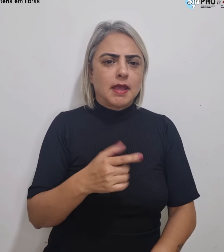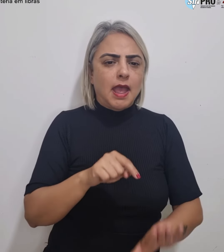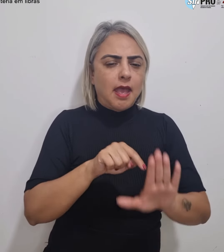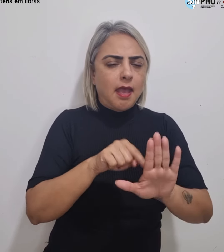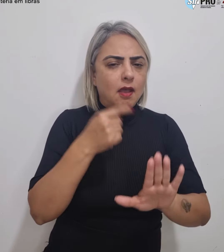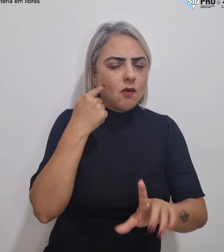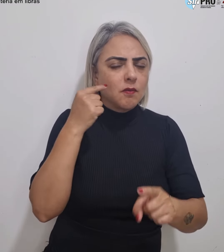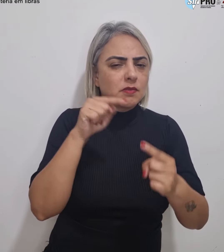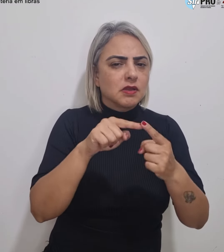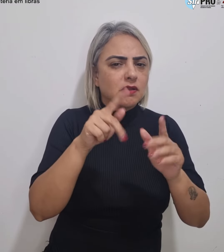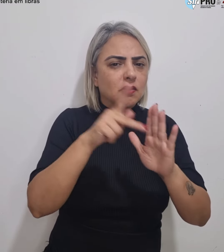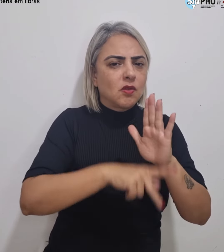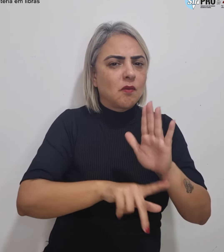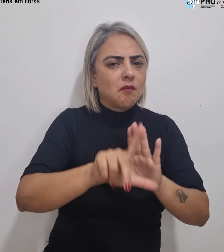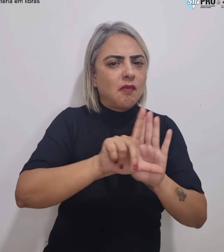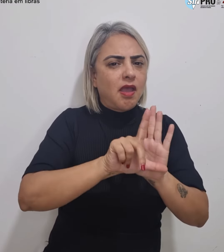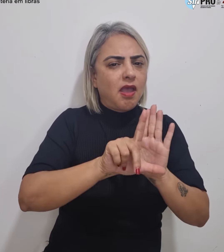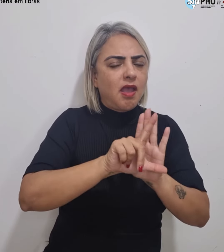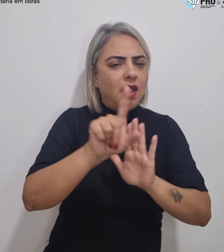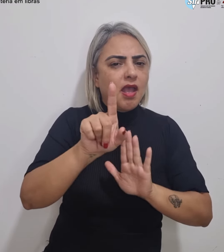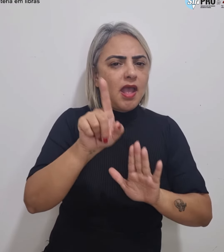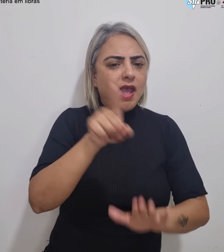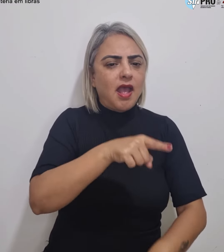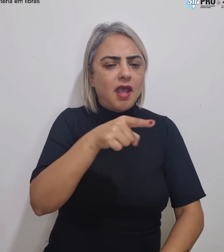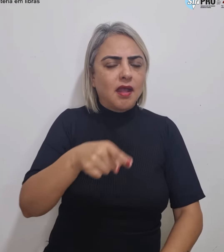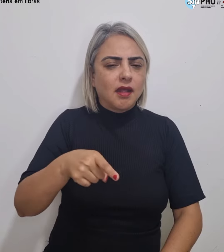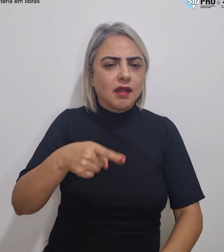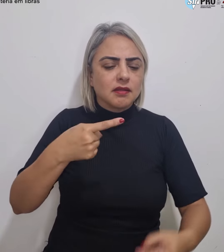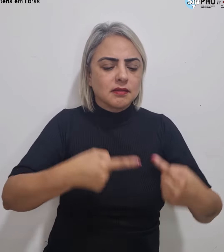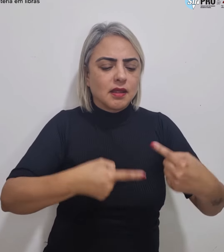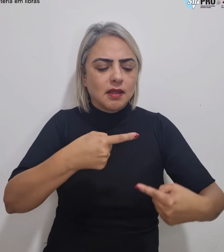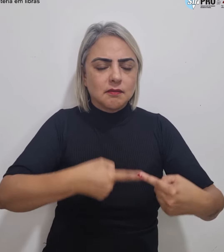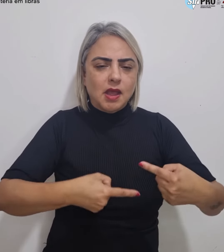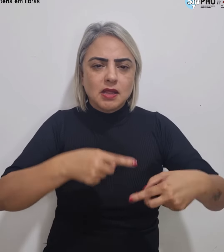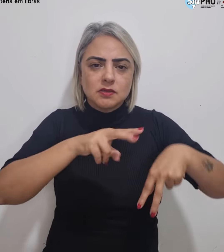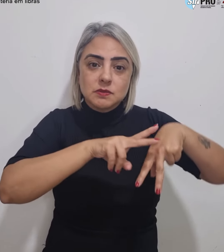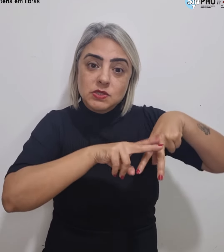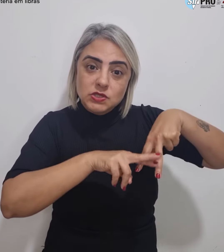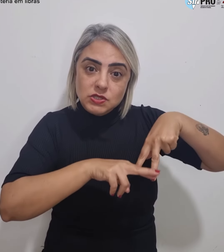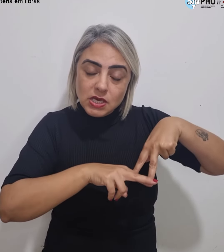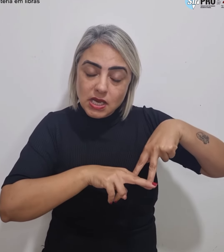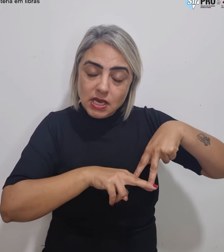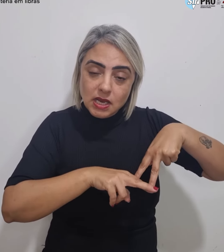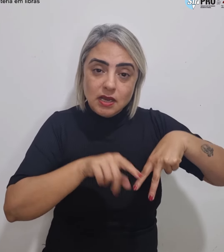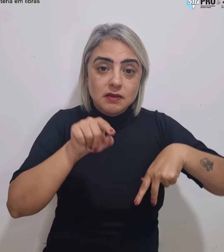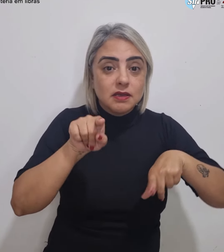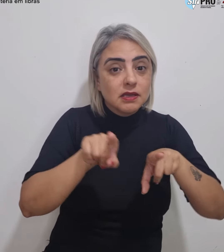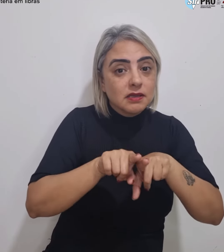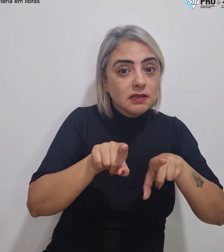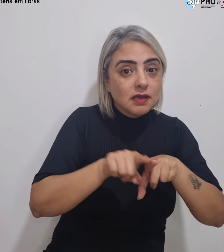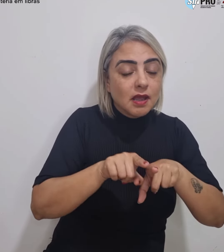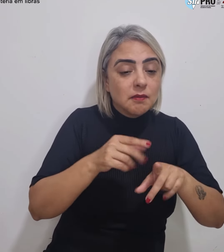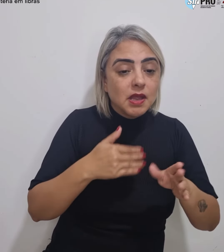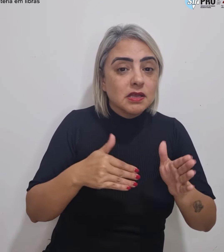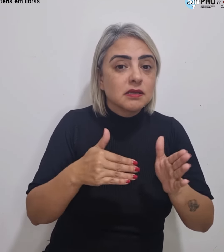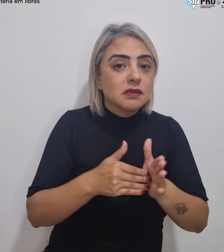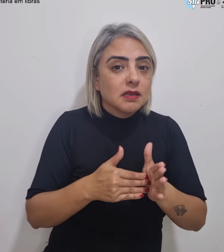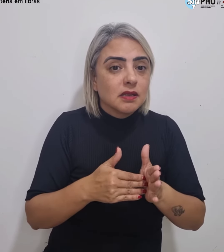PLs é censurar o debate sobre sexualidade e, na ponta, chegam a ser uma acusação